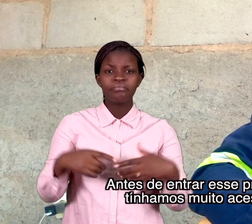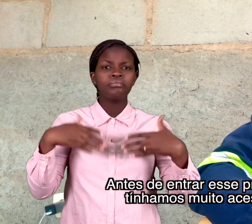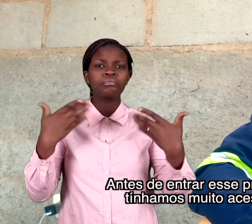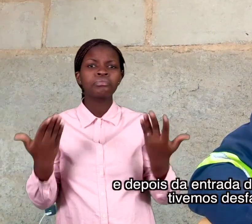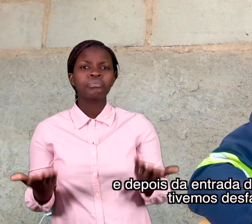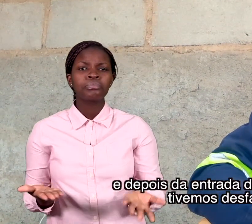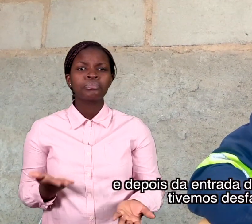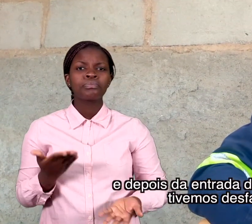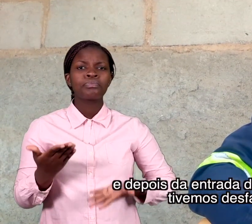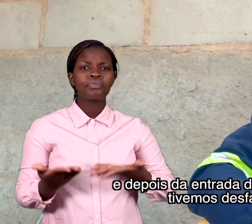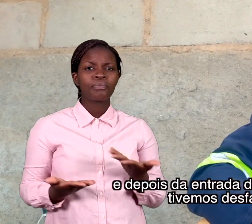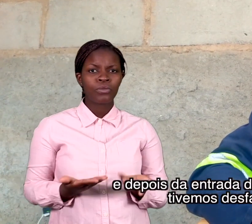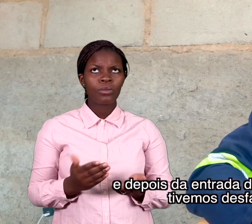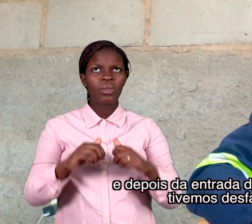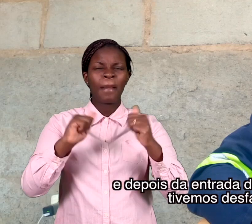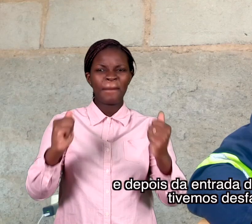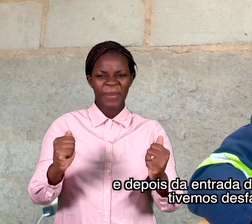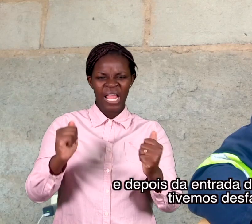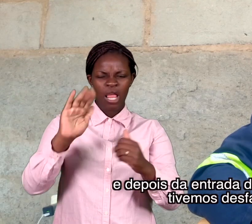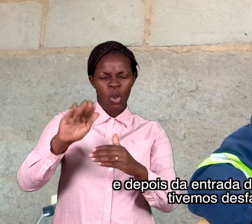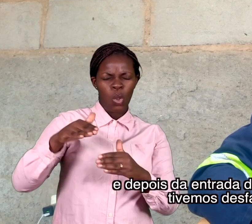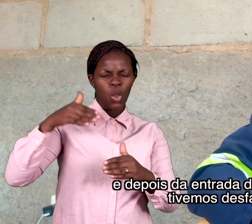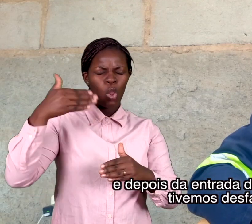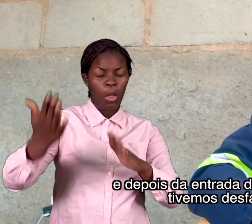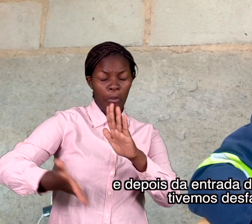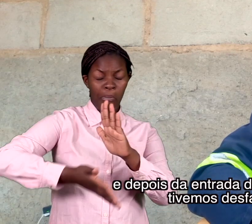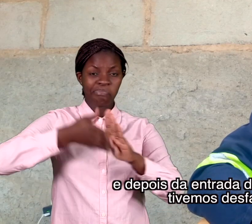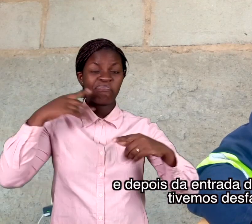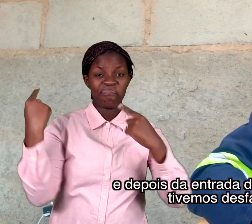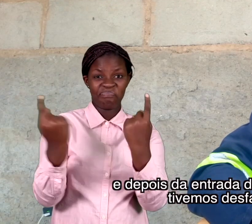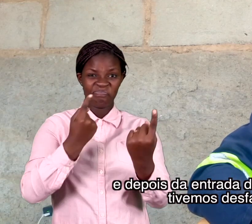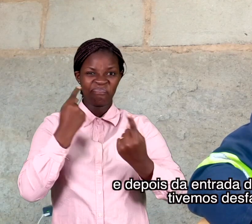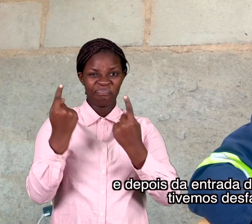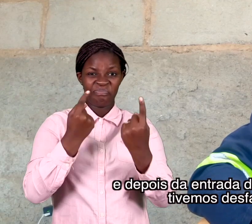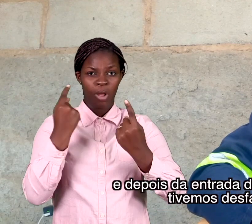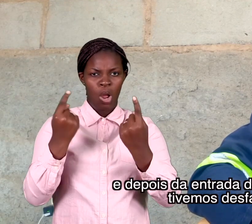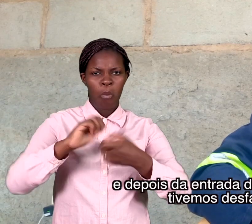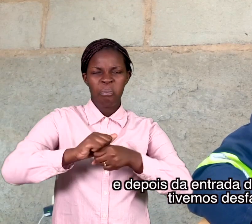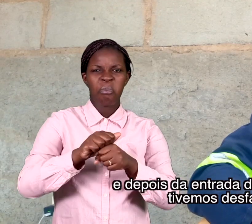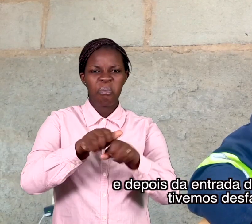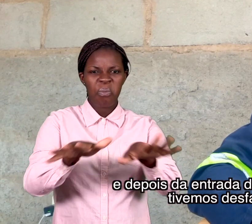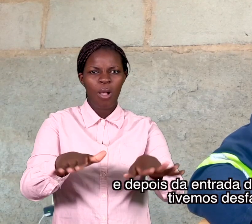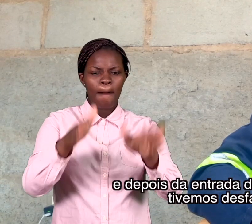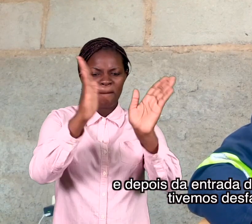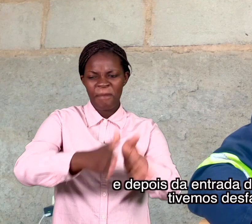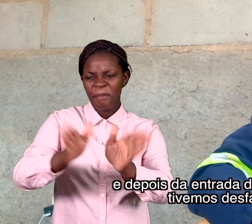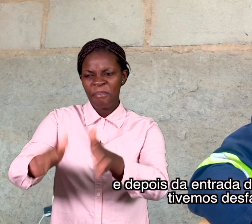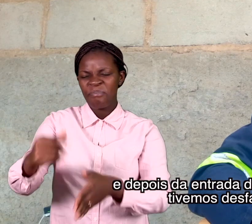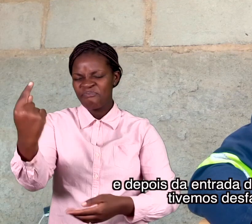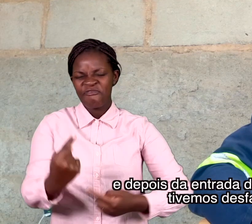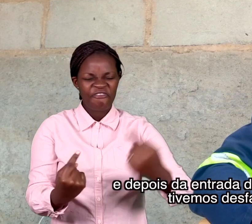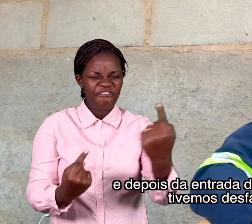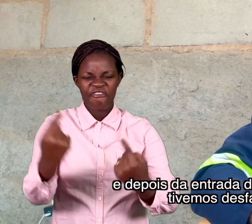E depois da entrada houve fracos do movimento e